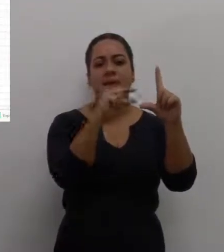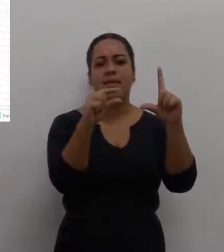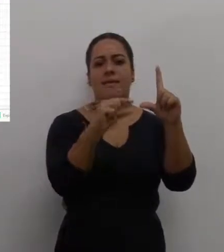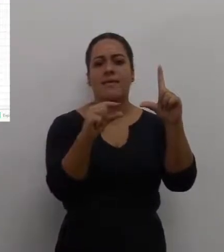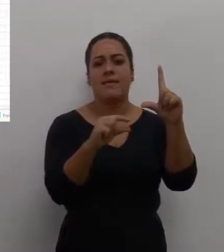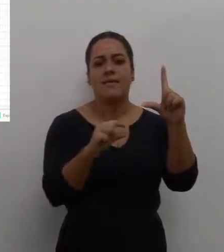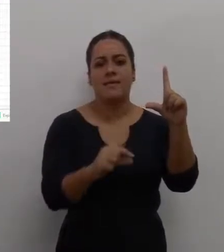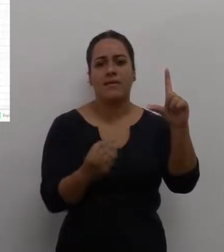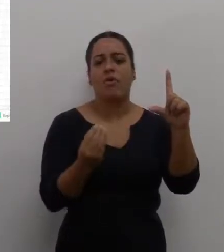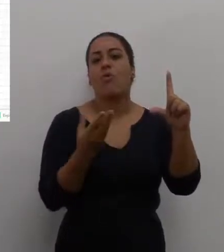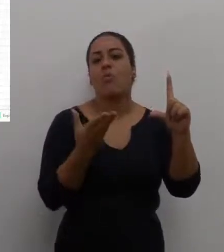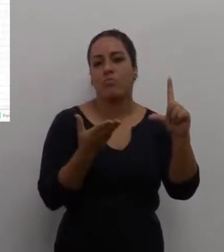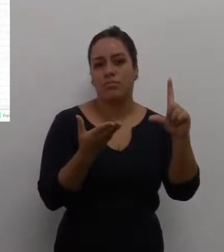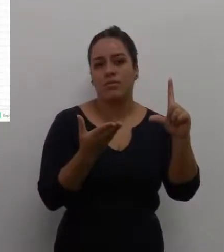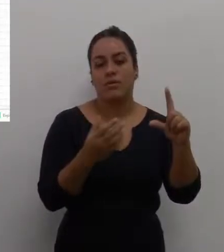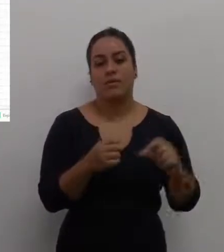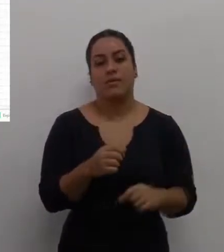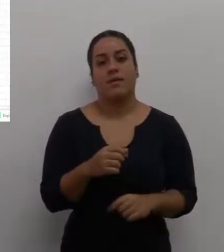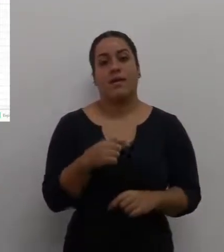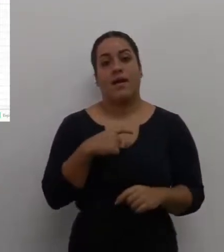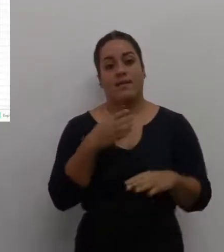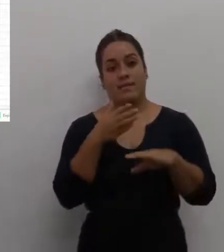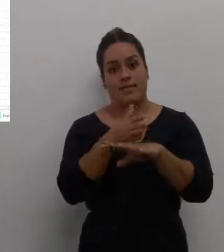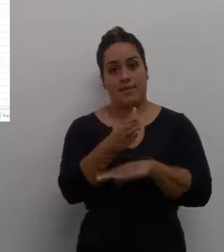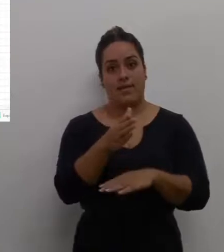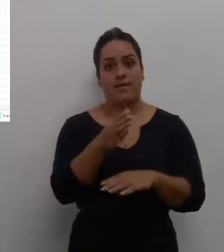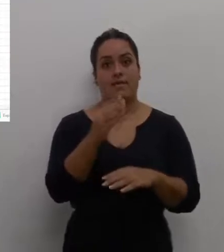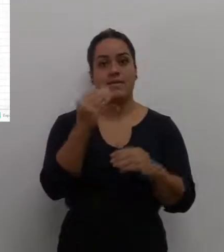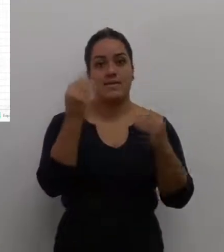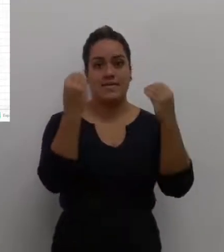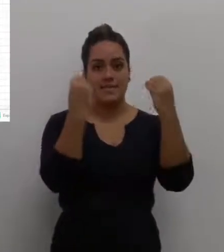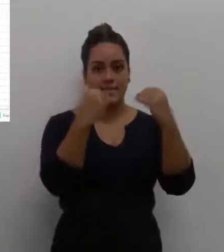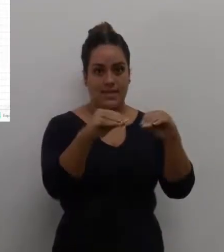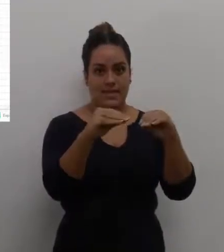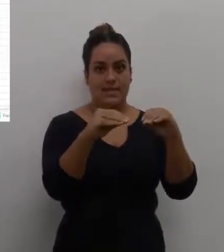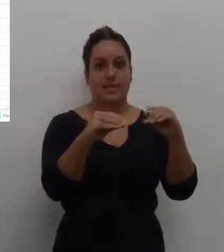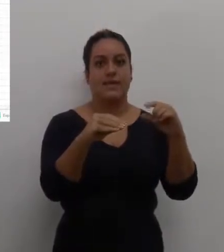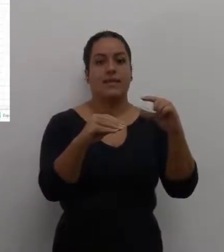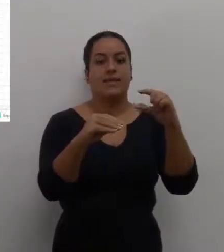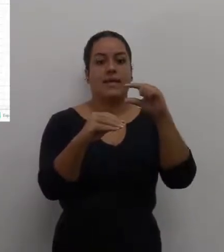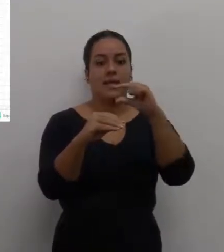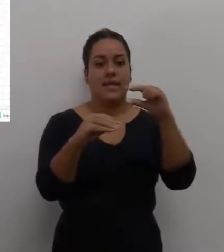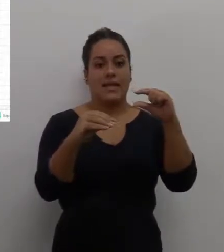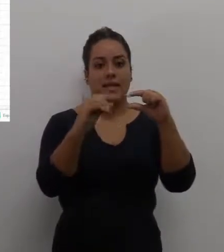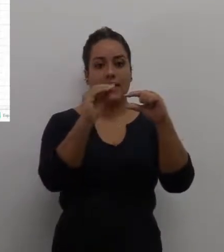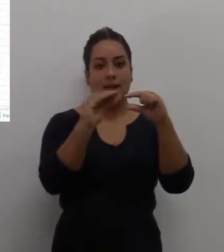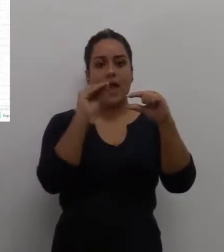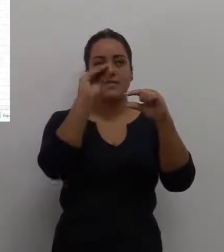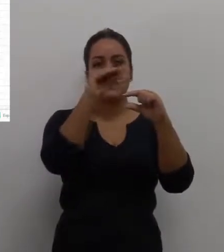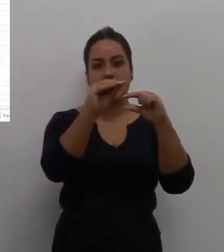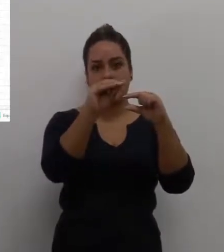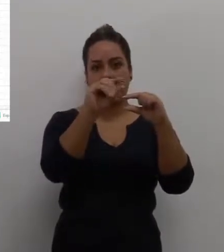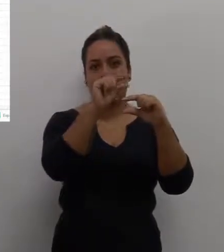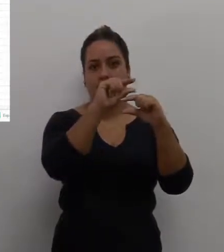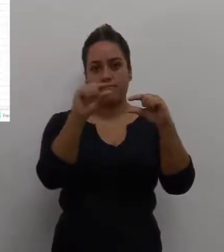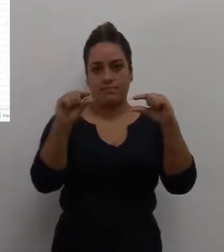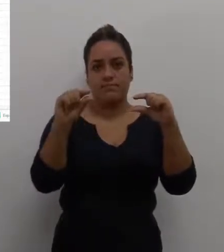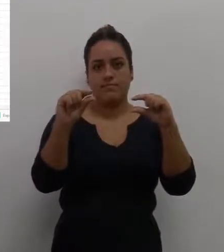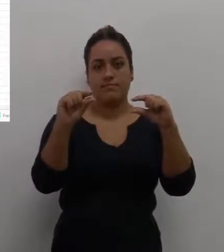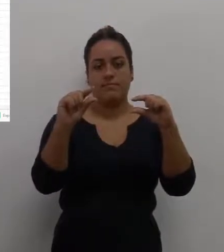Como que eu faria se eu não tivesse o recurso? Inserir linha acima, inserir linha acima, uma por